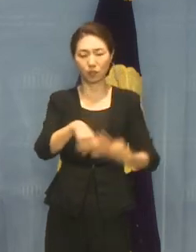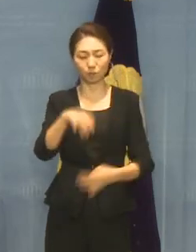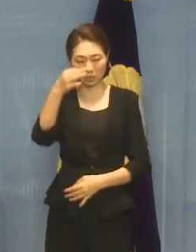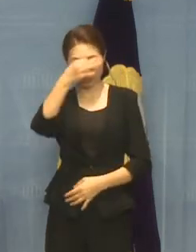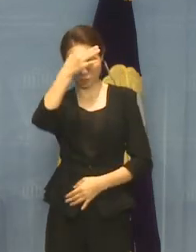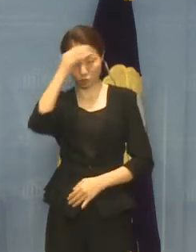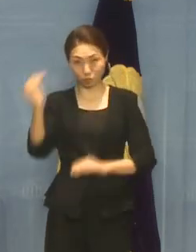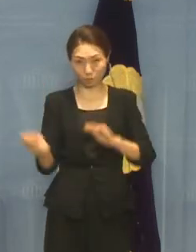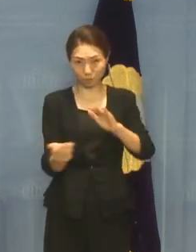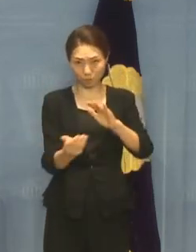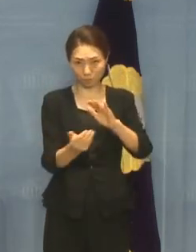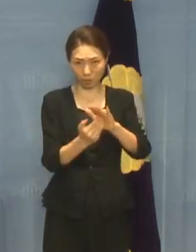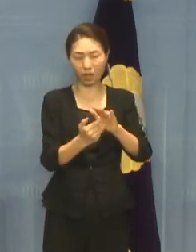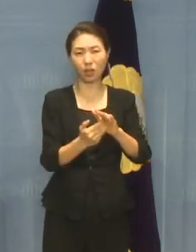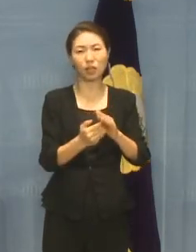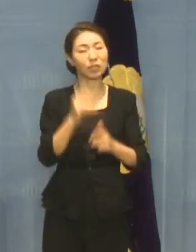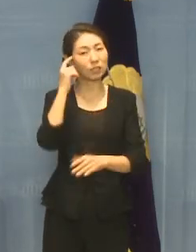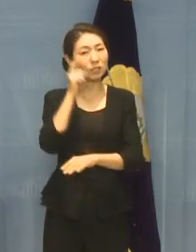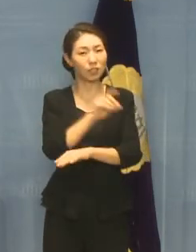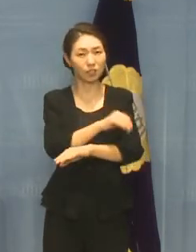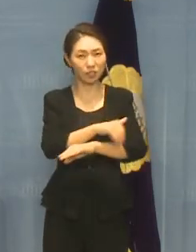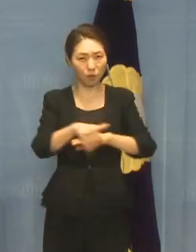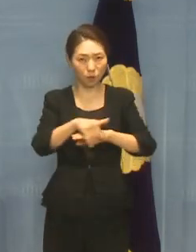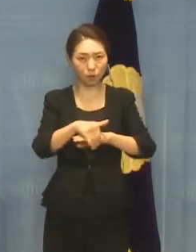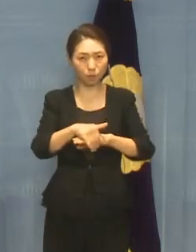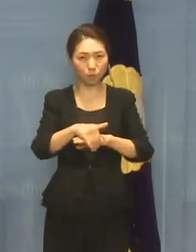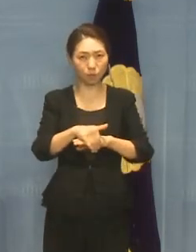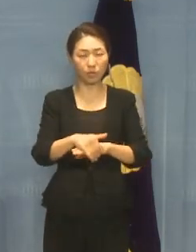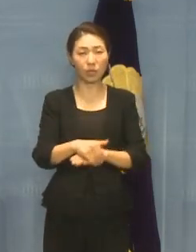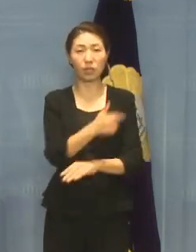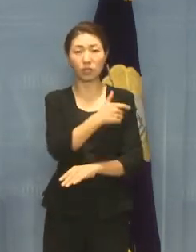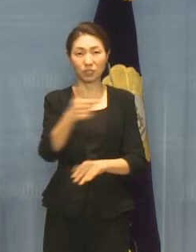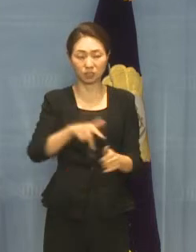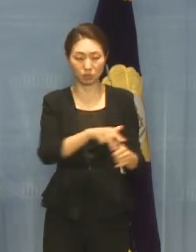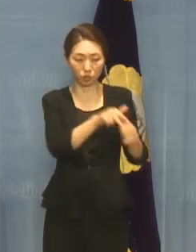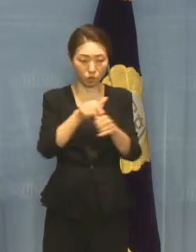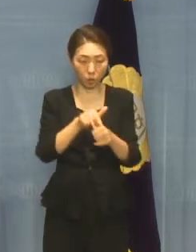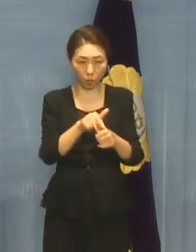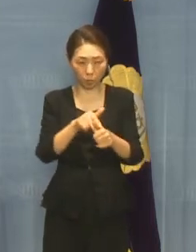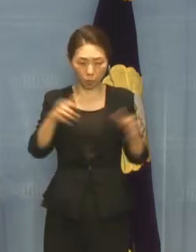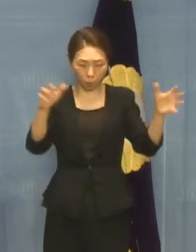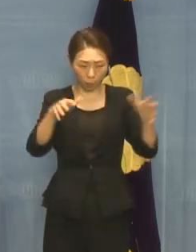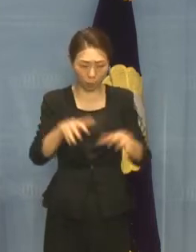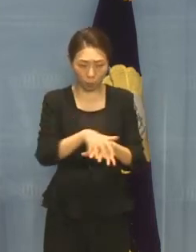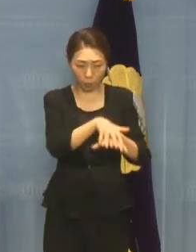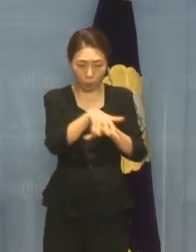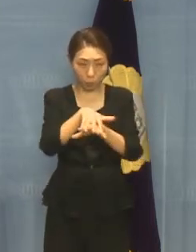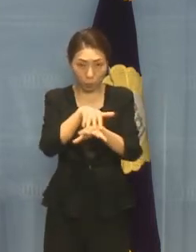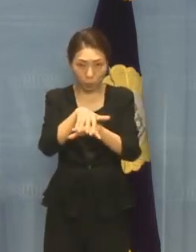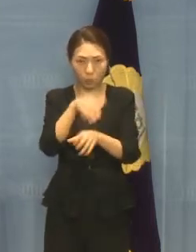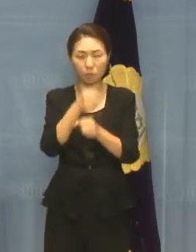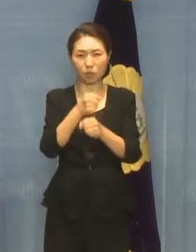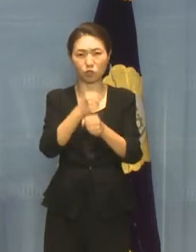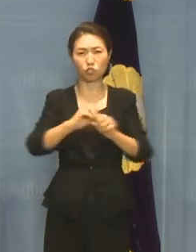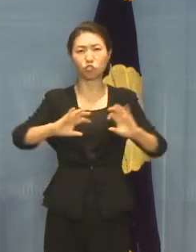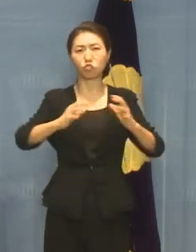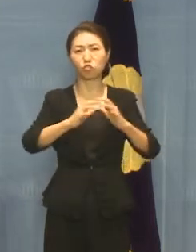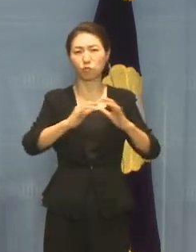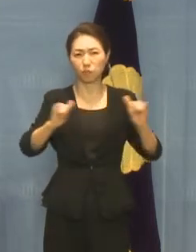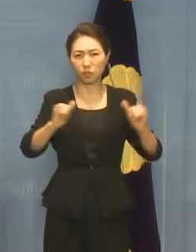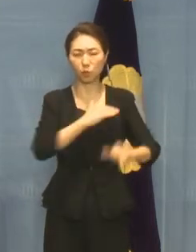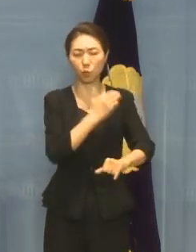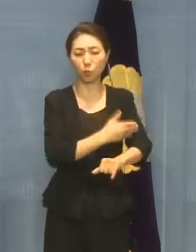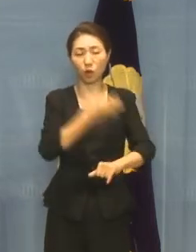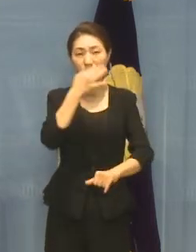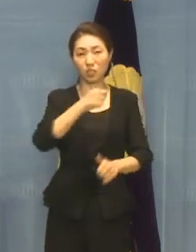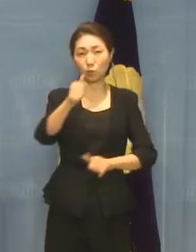국회 사무처는 빅데이터 기반 통합 업무 지원 시스템을 수립하고 국회 소속기관, 국민권익위,